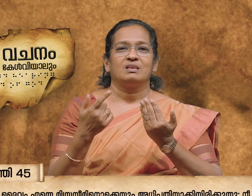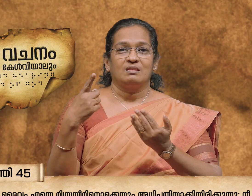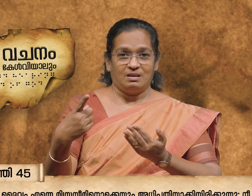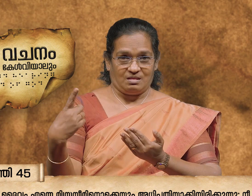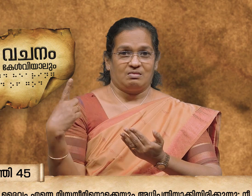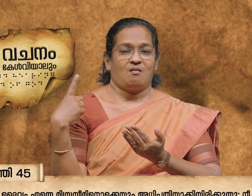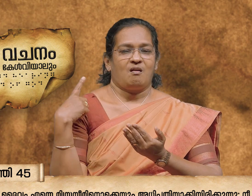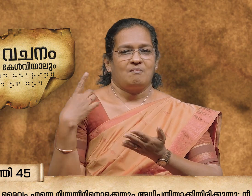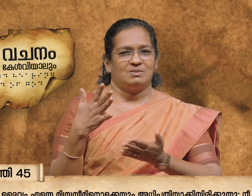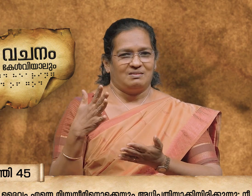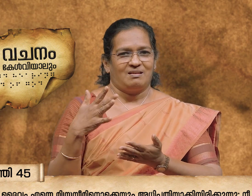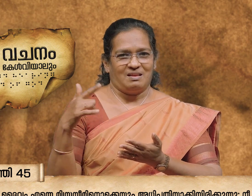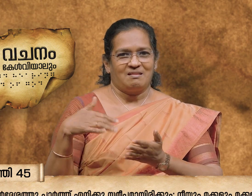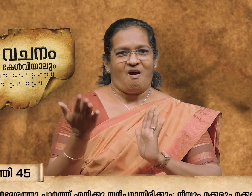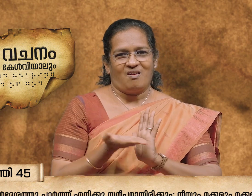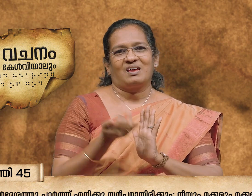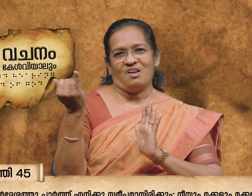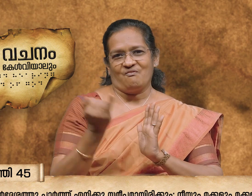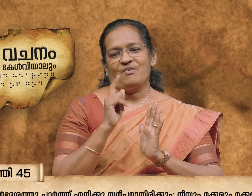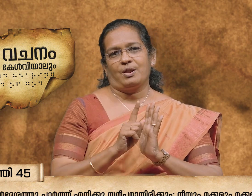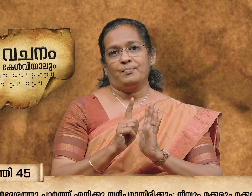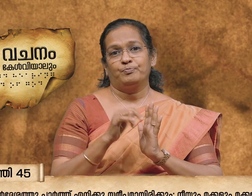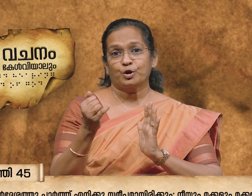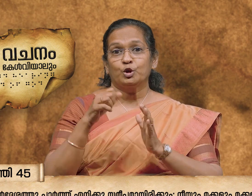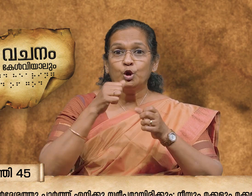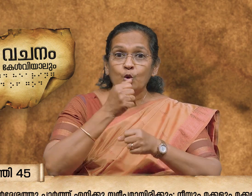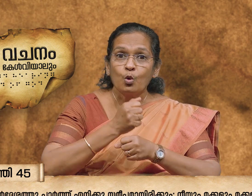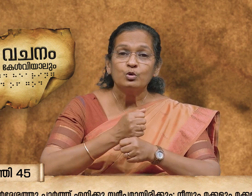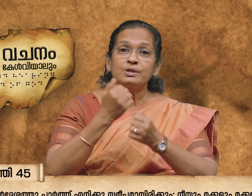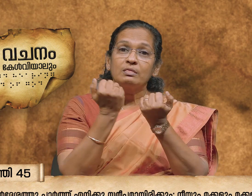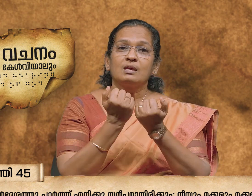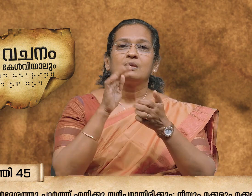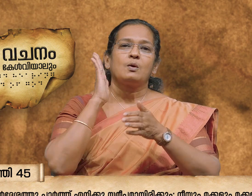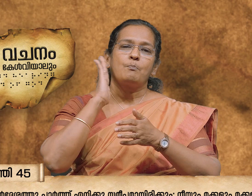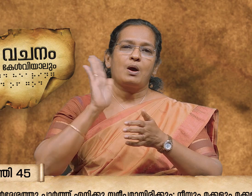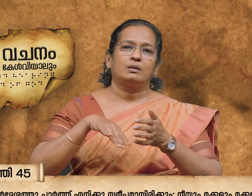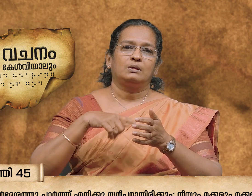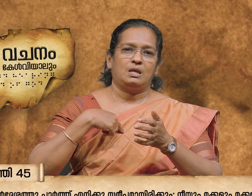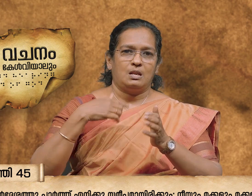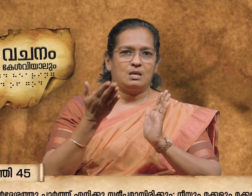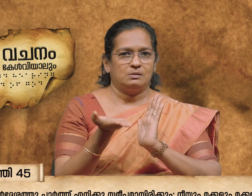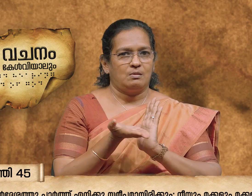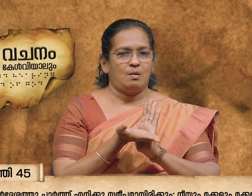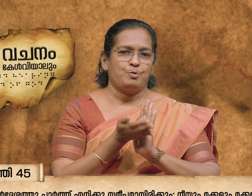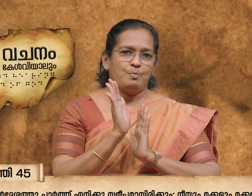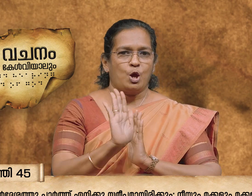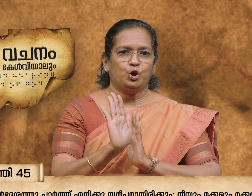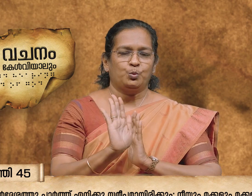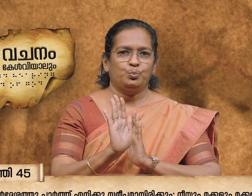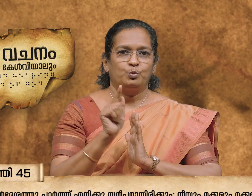അടുക്കൽ വരേണം. നീ ഗോശൻ ദേശത്ത് പാർത്ത് എനിക്ക് സമീപമായിരിക്കും. നീയും